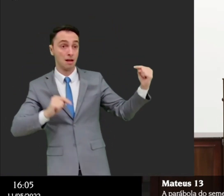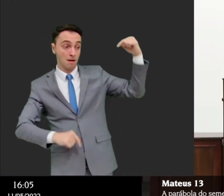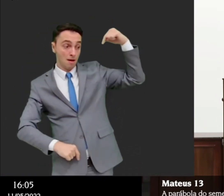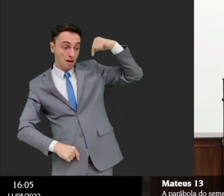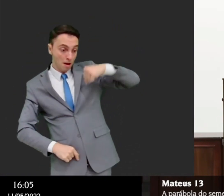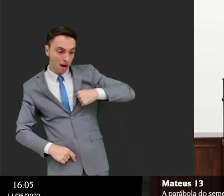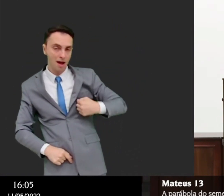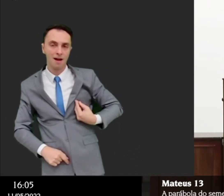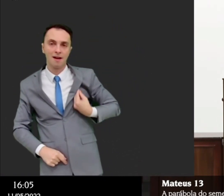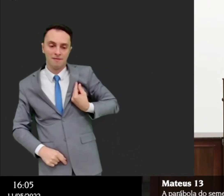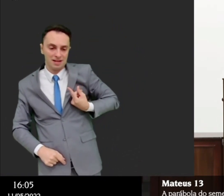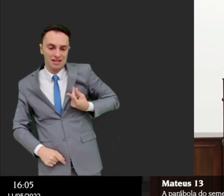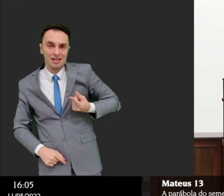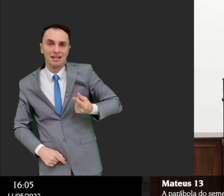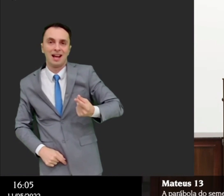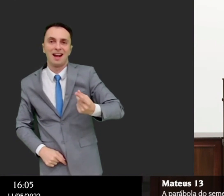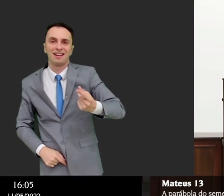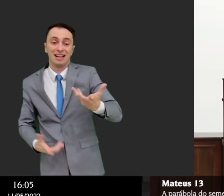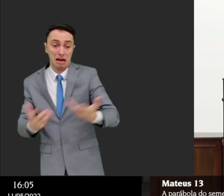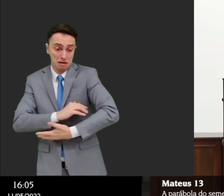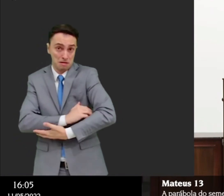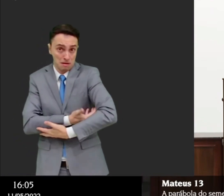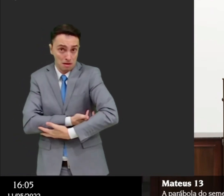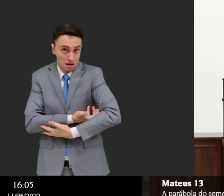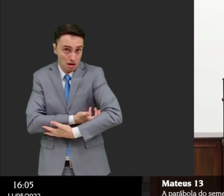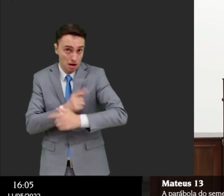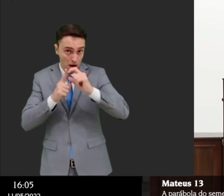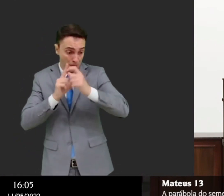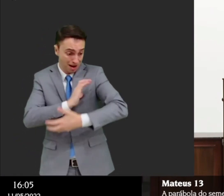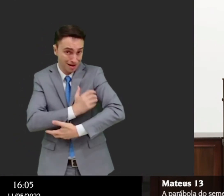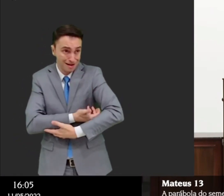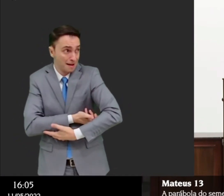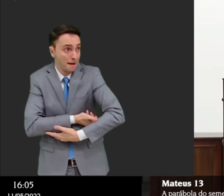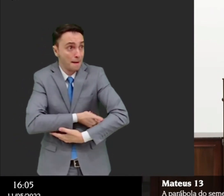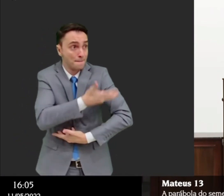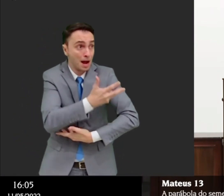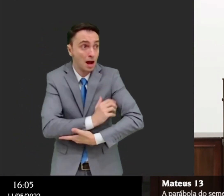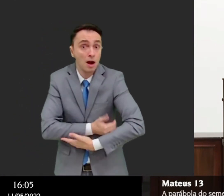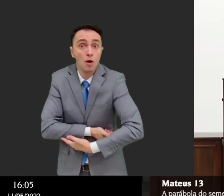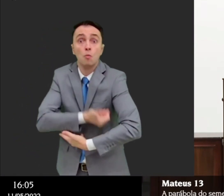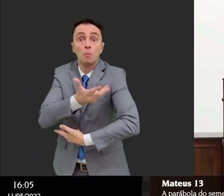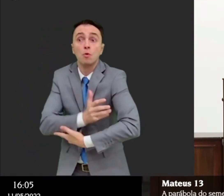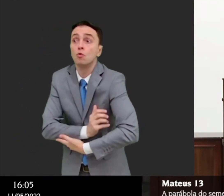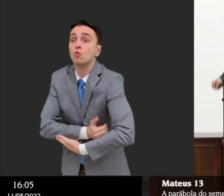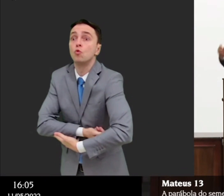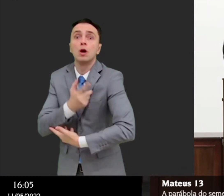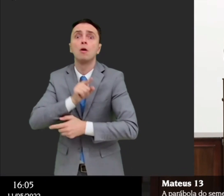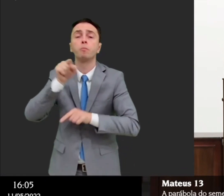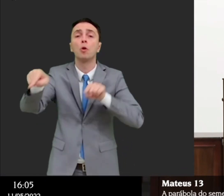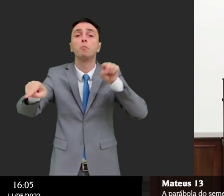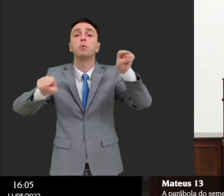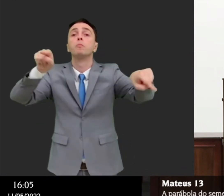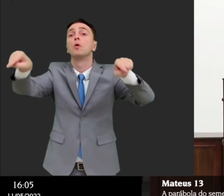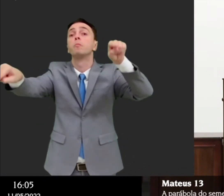semente está sendo jogada por aí, ou a semente está sendo lançada. Como